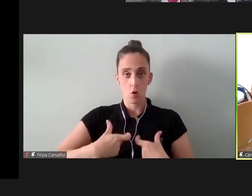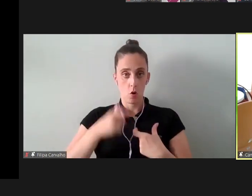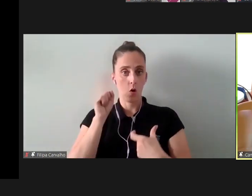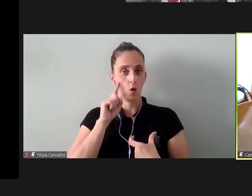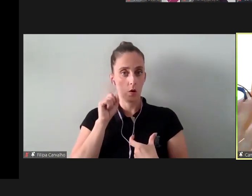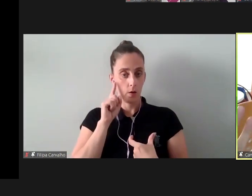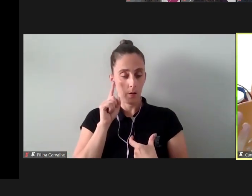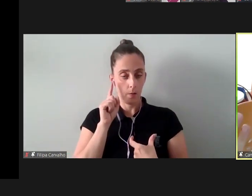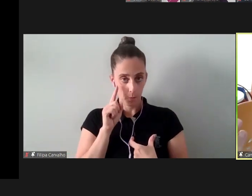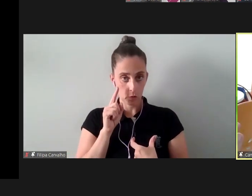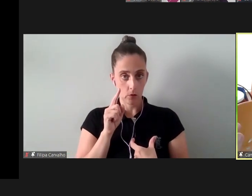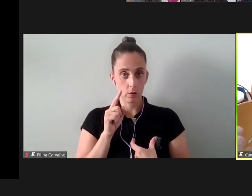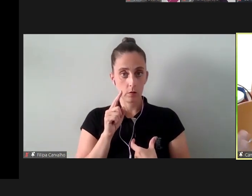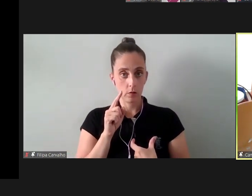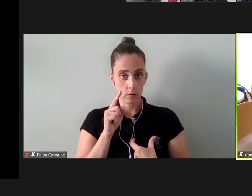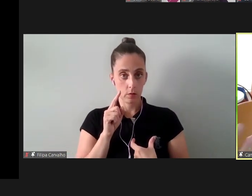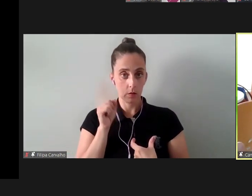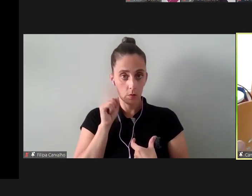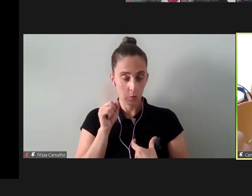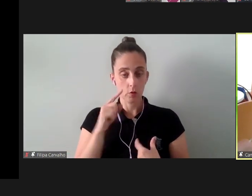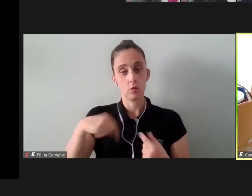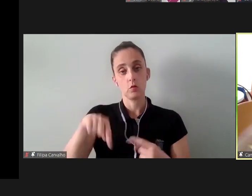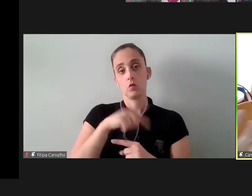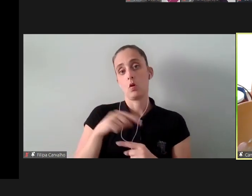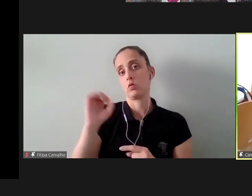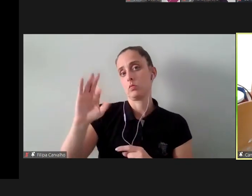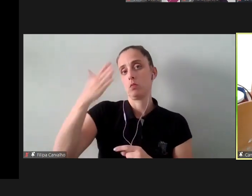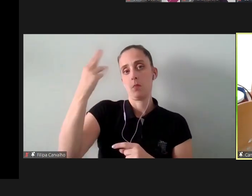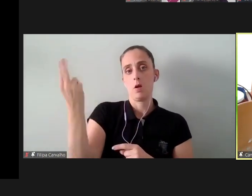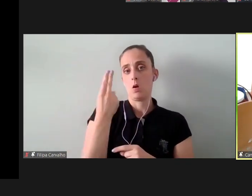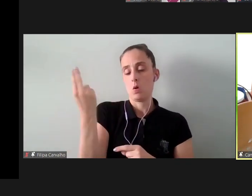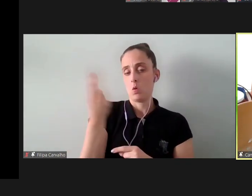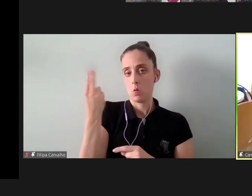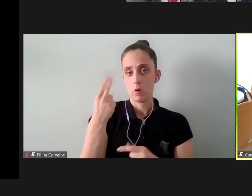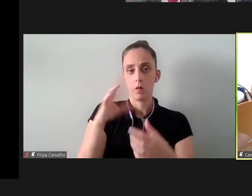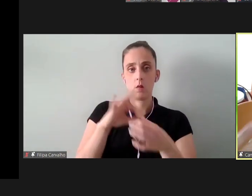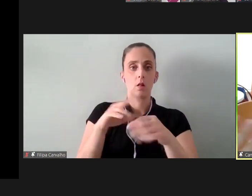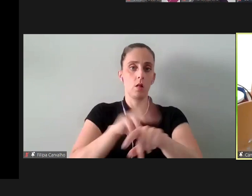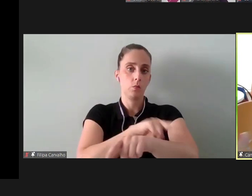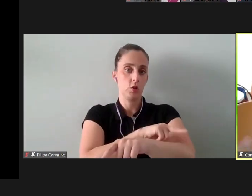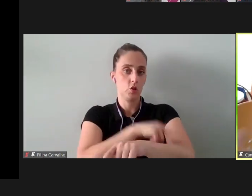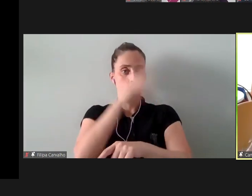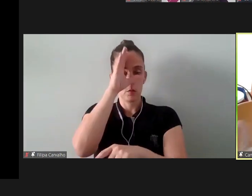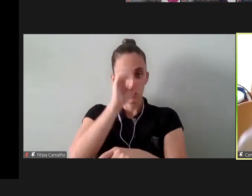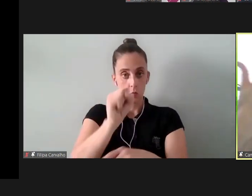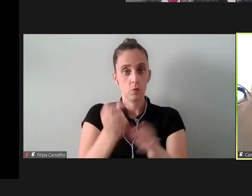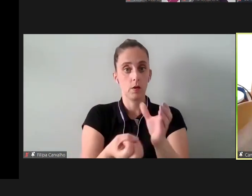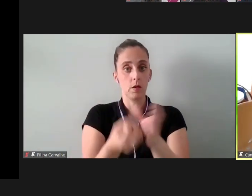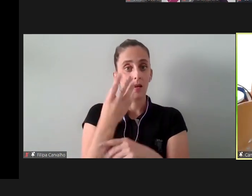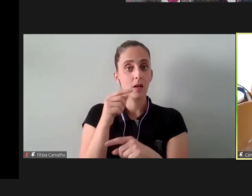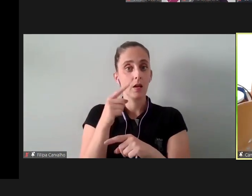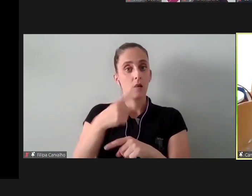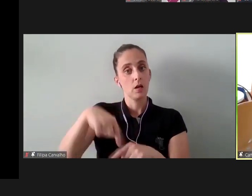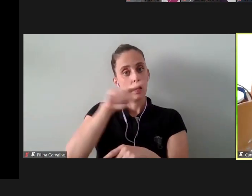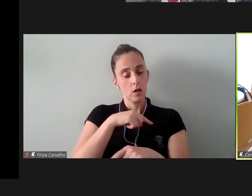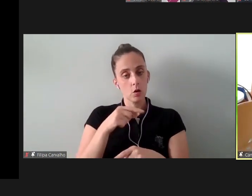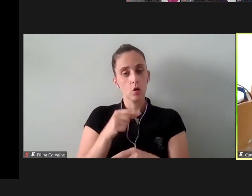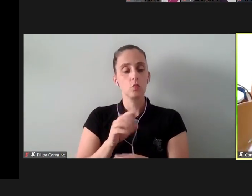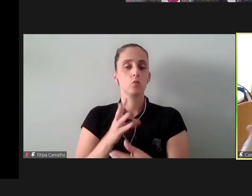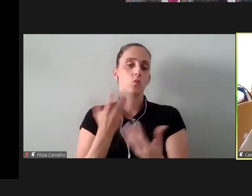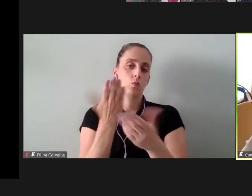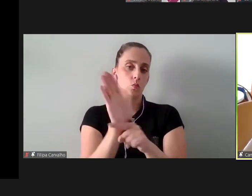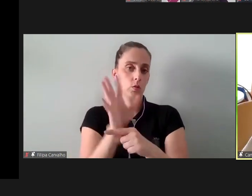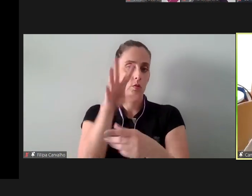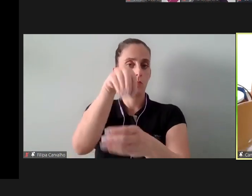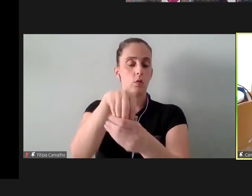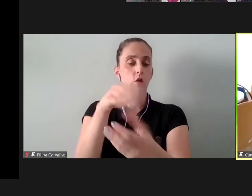importante, como, inclusive, uma das primeiras unidades de inovação na administração pública a serem criados, e estarmos numa escola, a